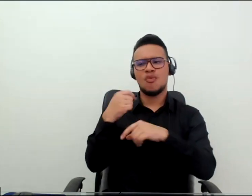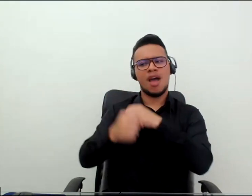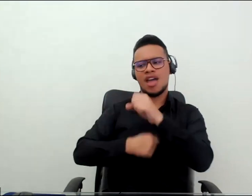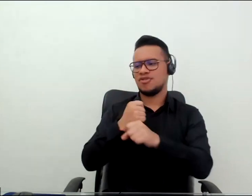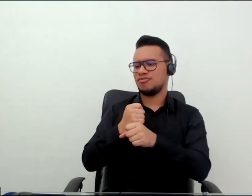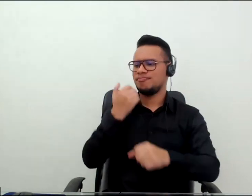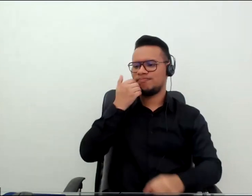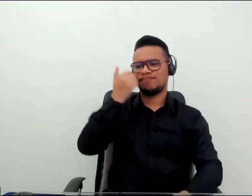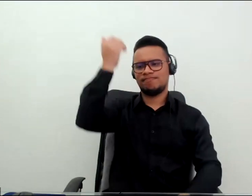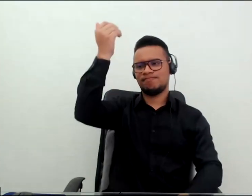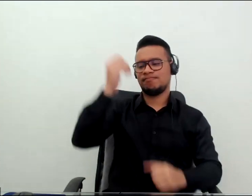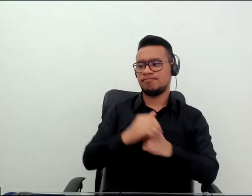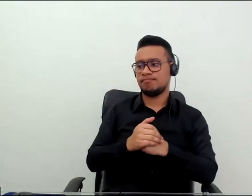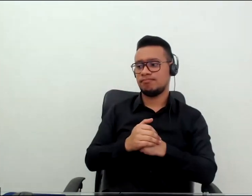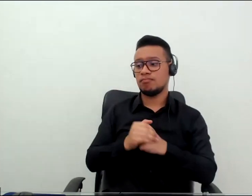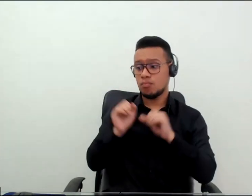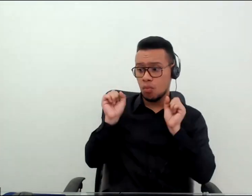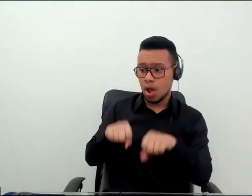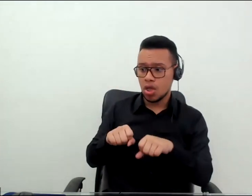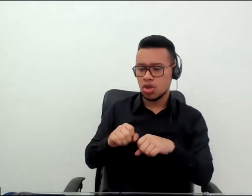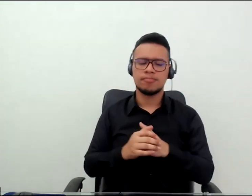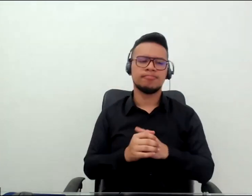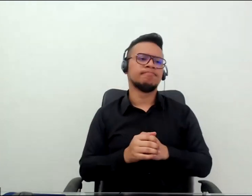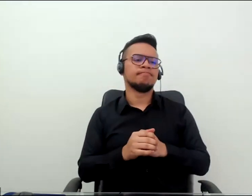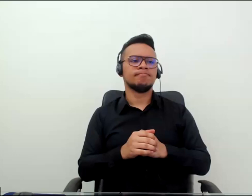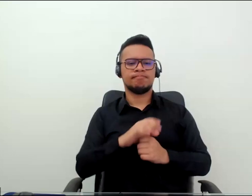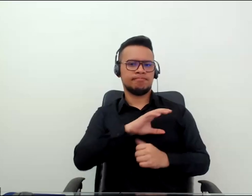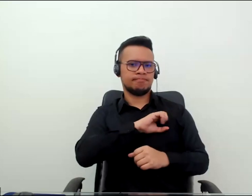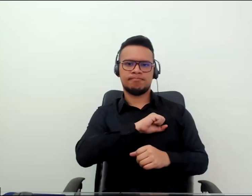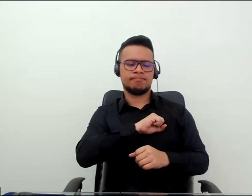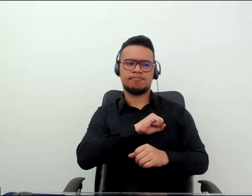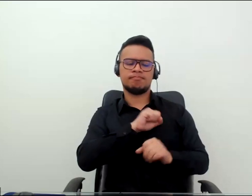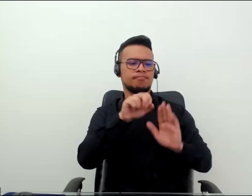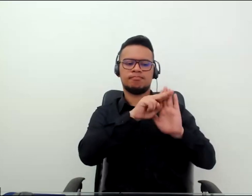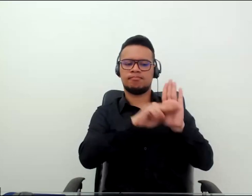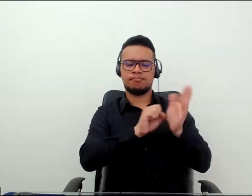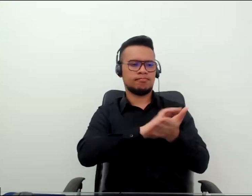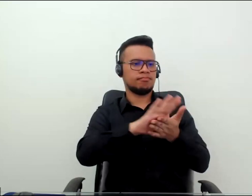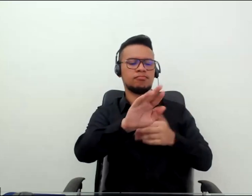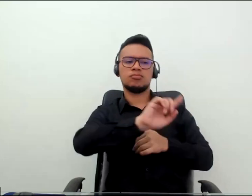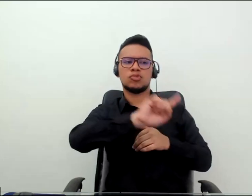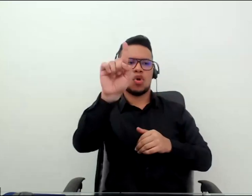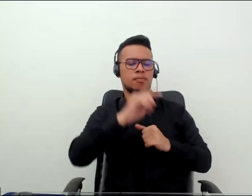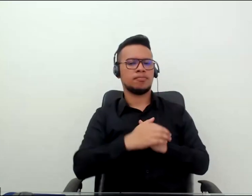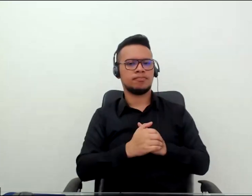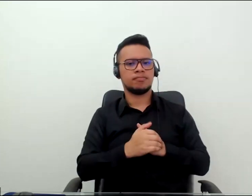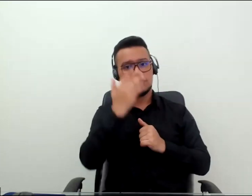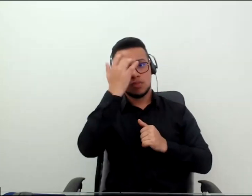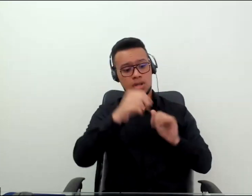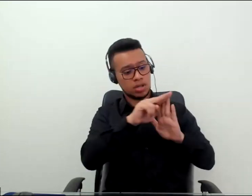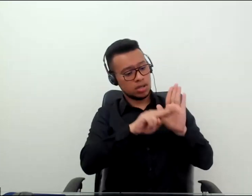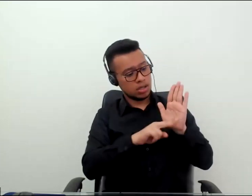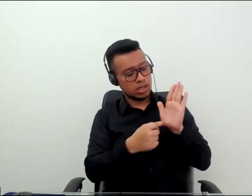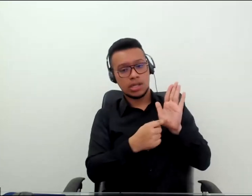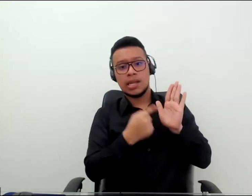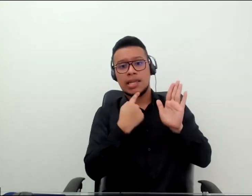de gratuidad lamentablemente no nosotros no regimos por el reglamento operativo y